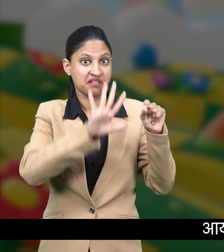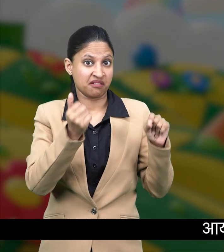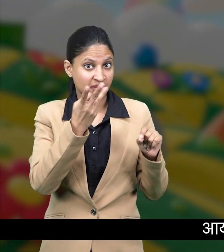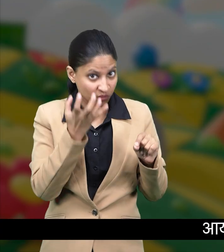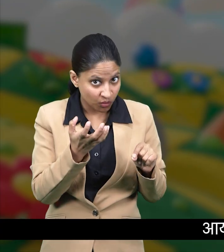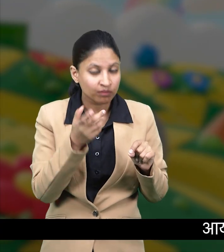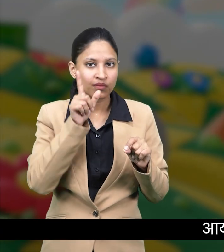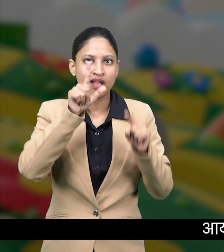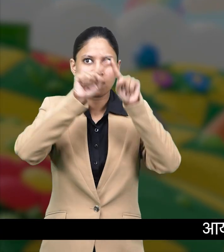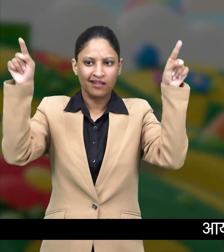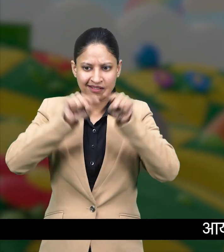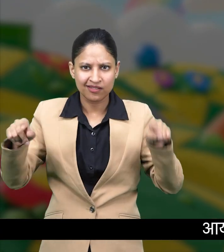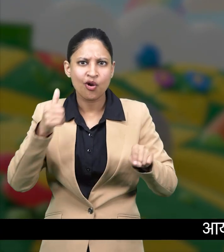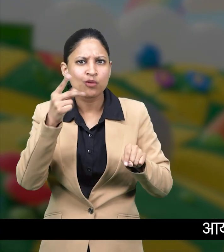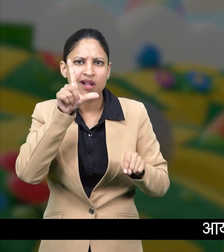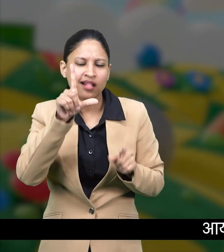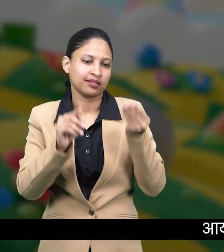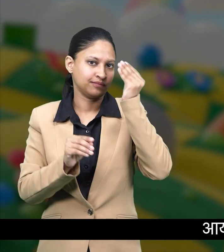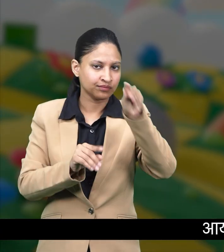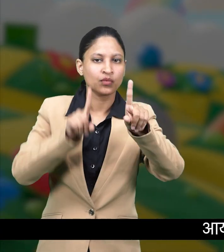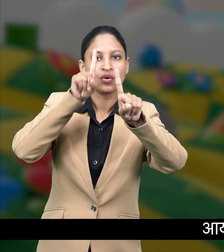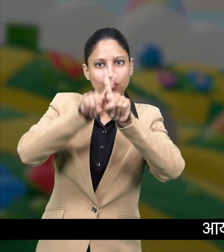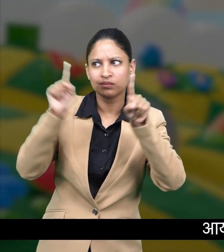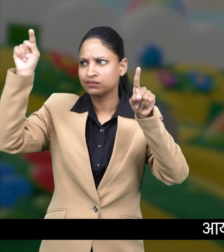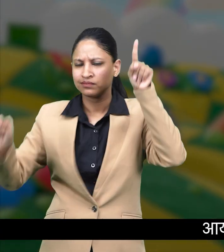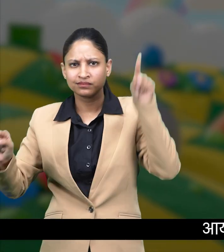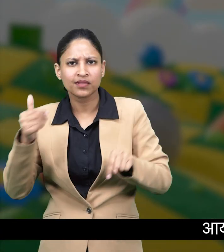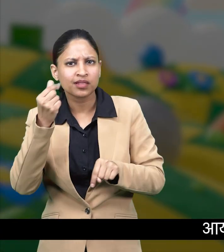आयताचे क्षेत्रफळ बरोबर लांबी गुणिले रुंदी.